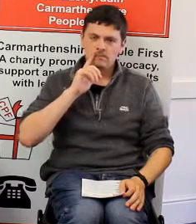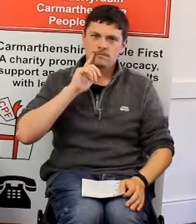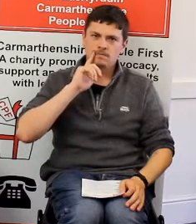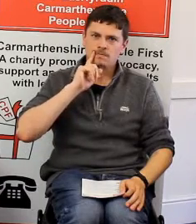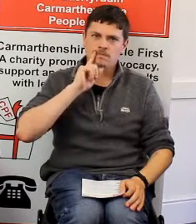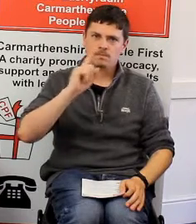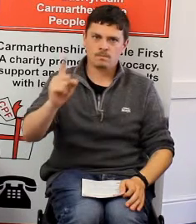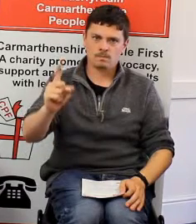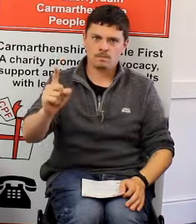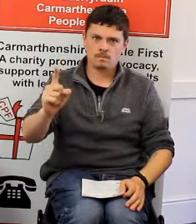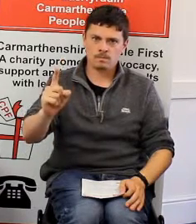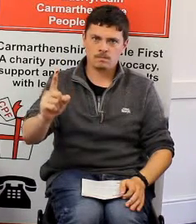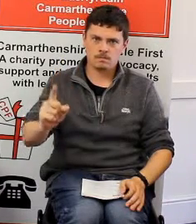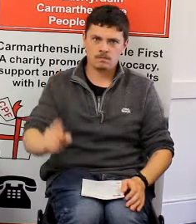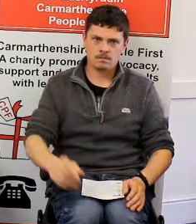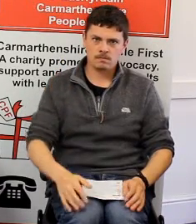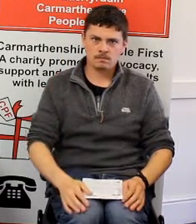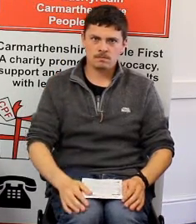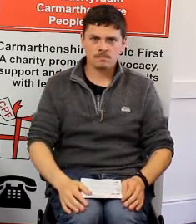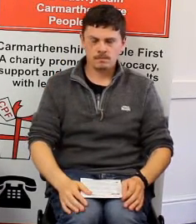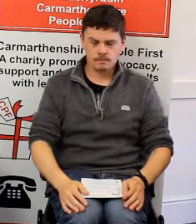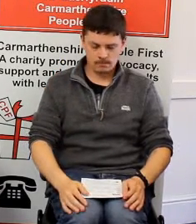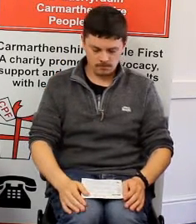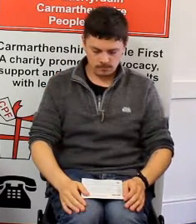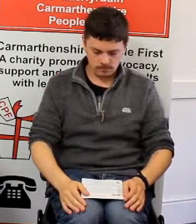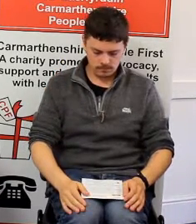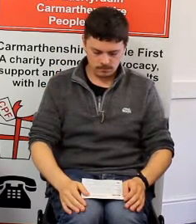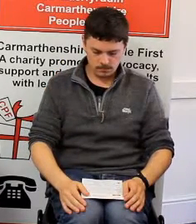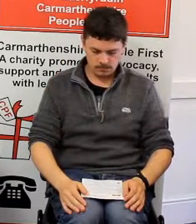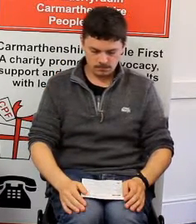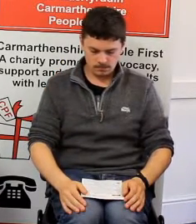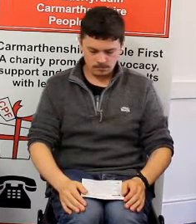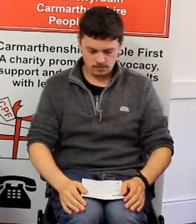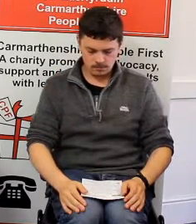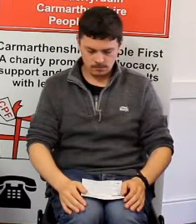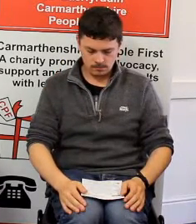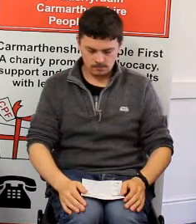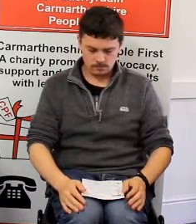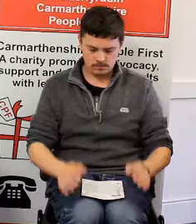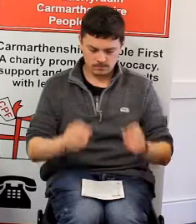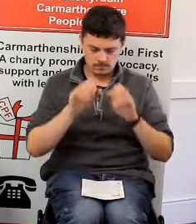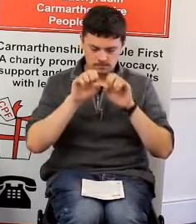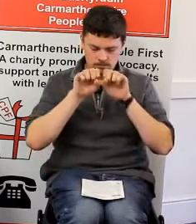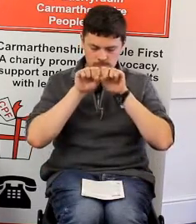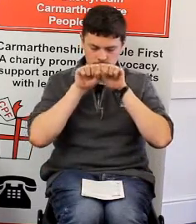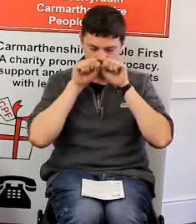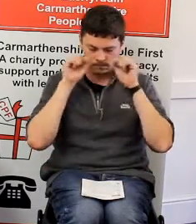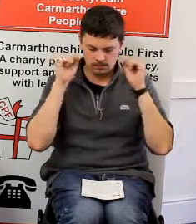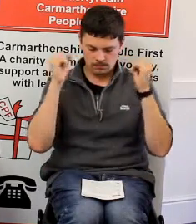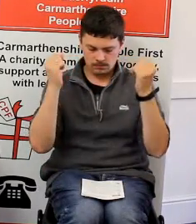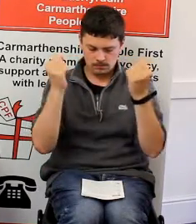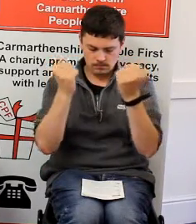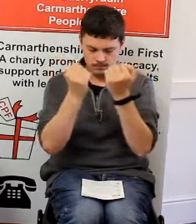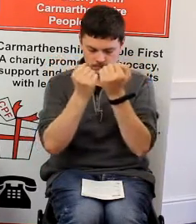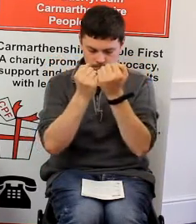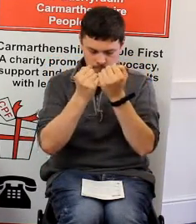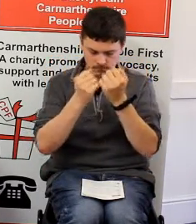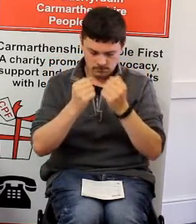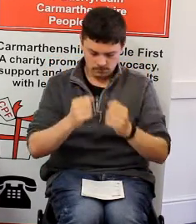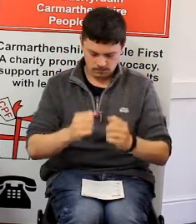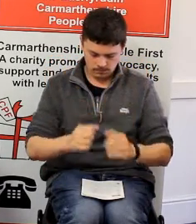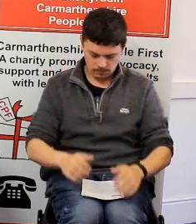ein gwasanaethau ymaisydd pedantrwydd, sgiliau cyfweld ac